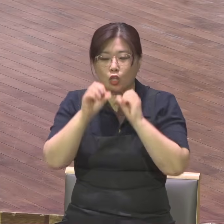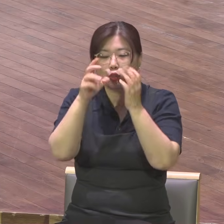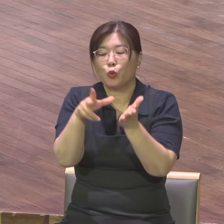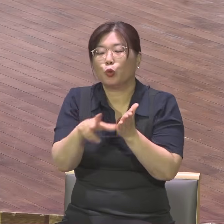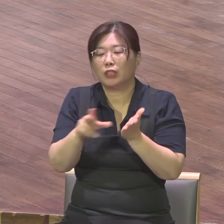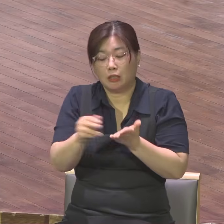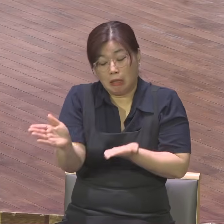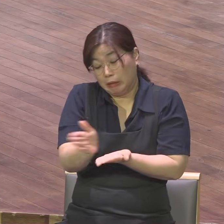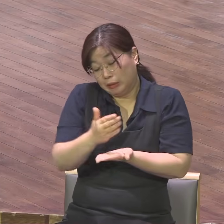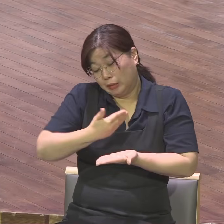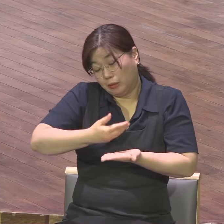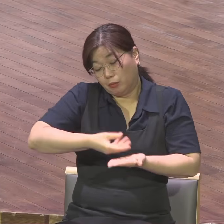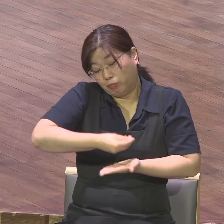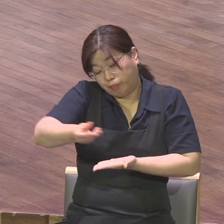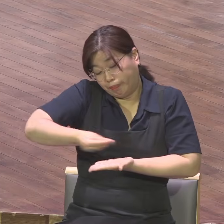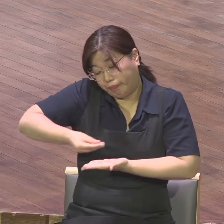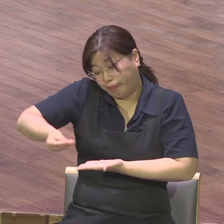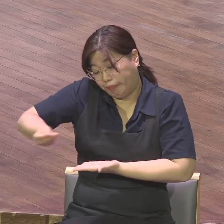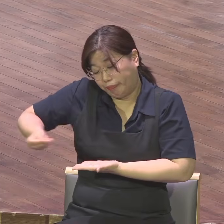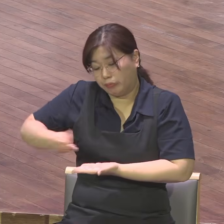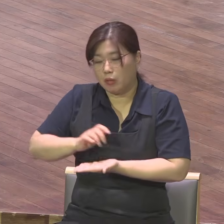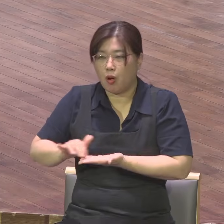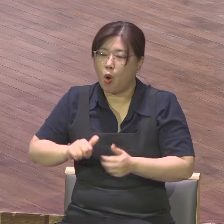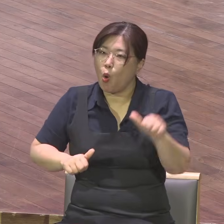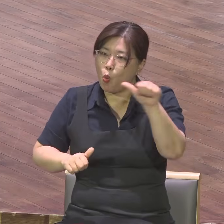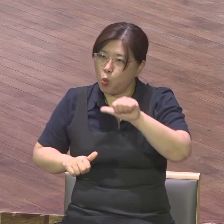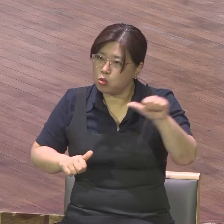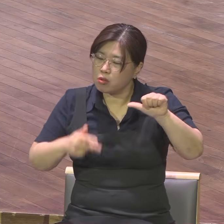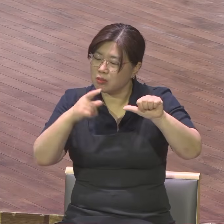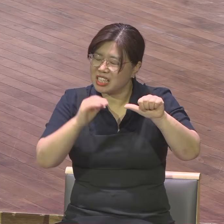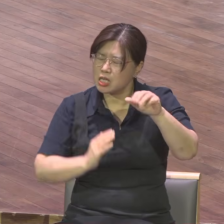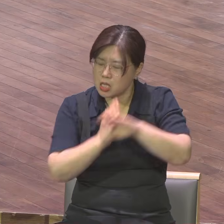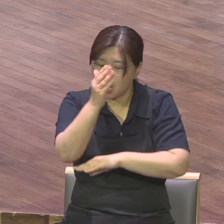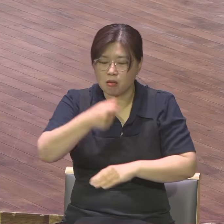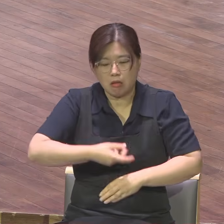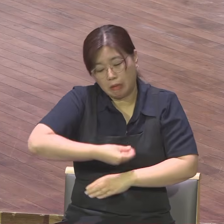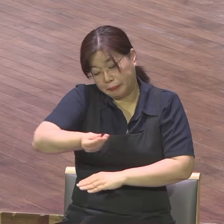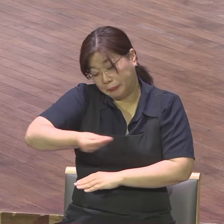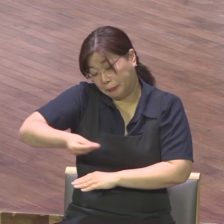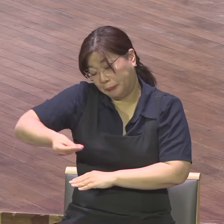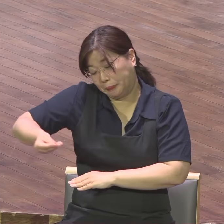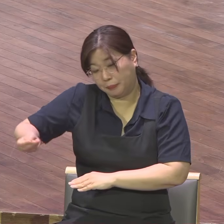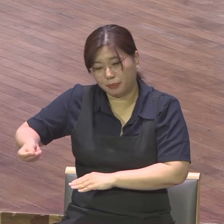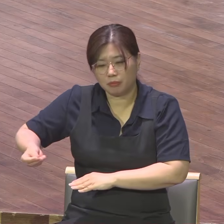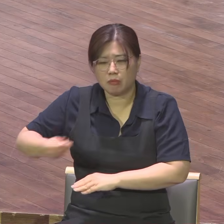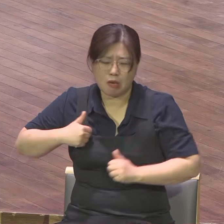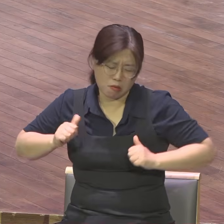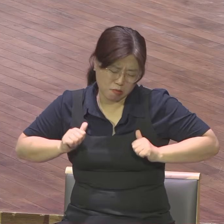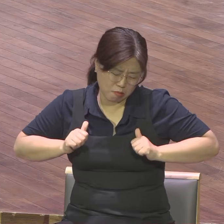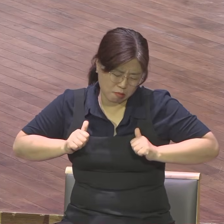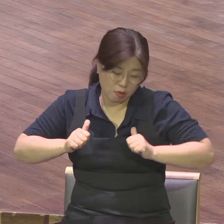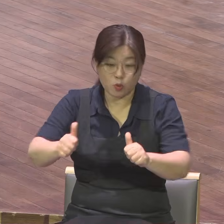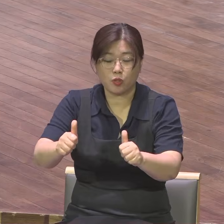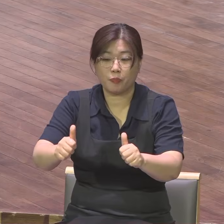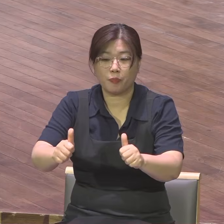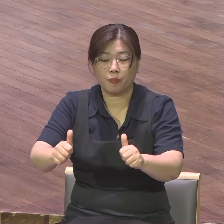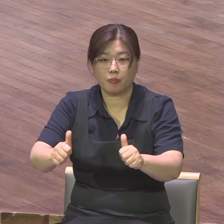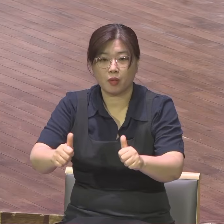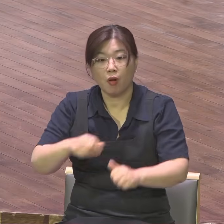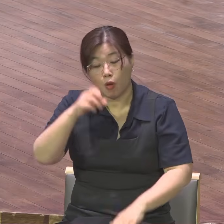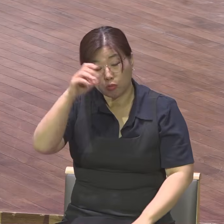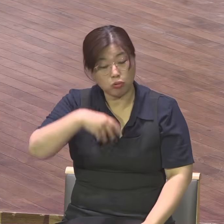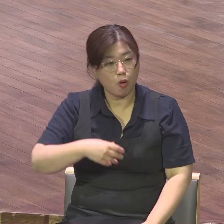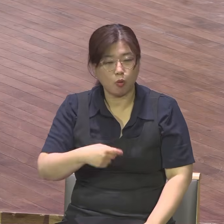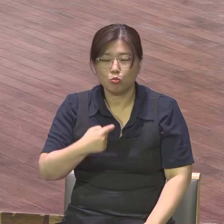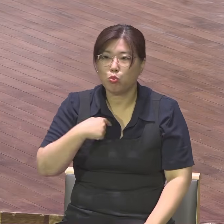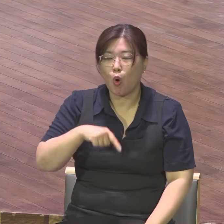그런데요, 제가 살아오면서 느낀 게 뭐냐면 하나님이 아무 동기 없이 평신도 때 하나님 복음을 위해서